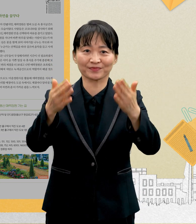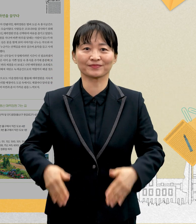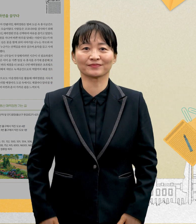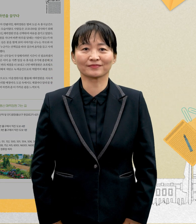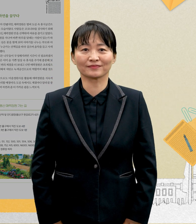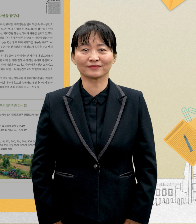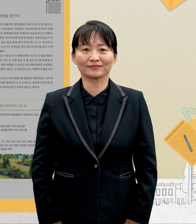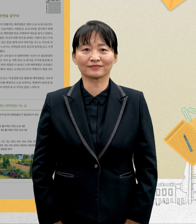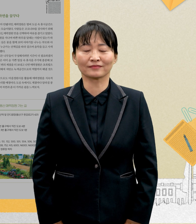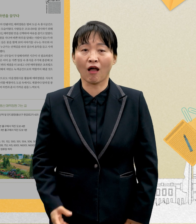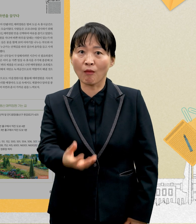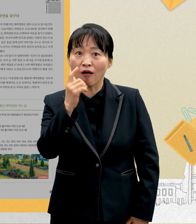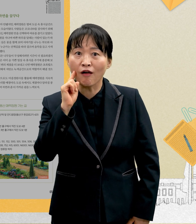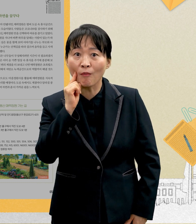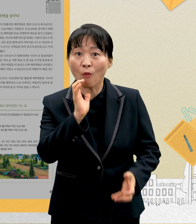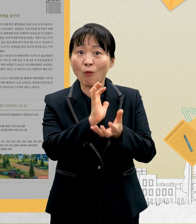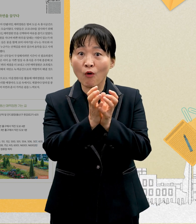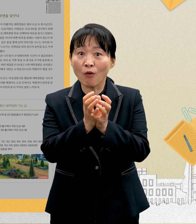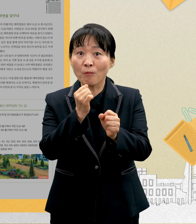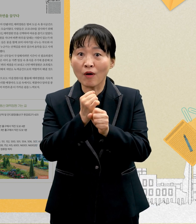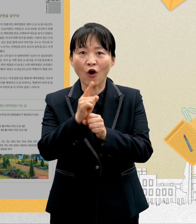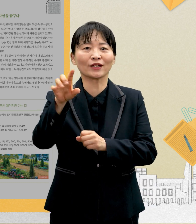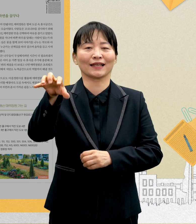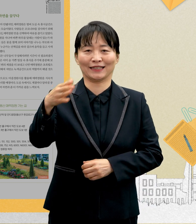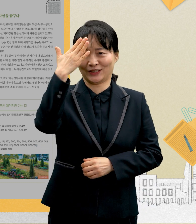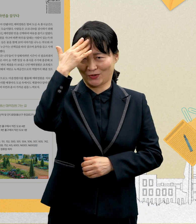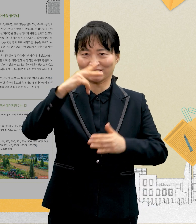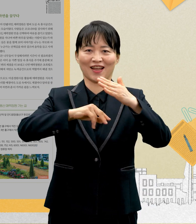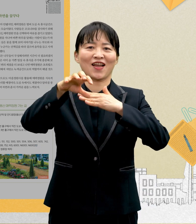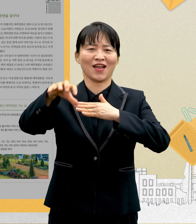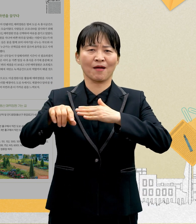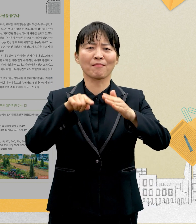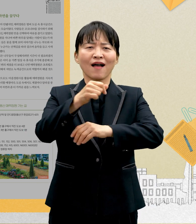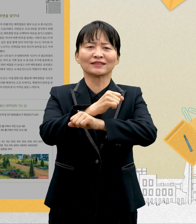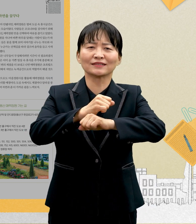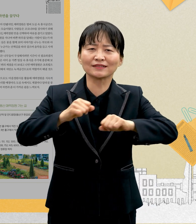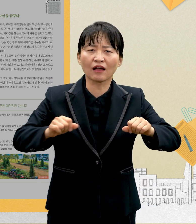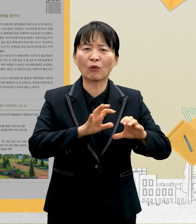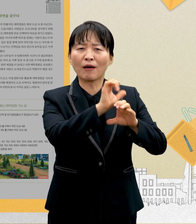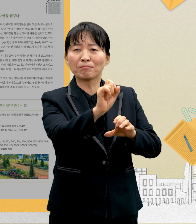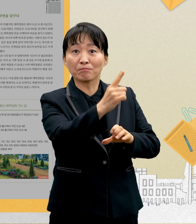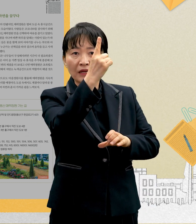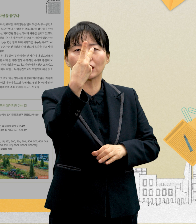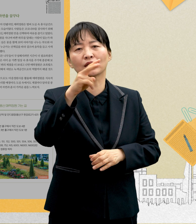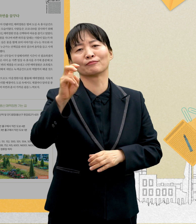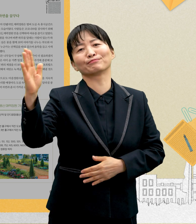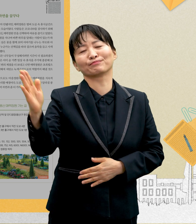매력정원이 조성된 용산역 앞 잔디광장은 코로나19가 유행하던 2020년부터 지난해까지 임시